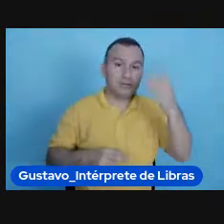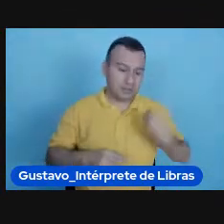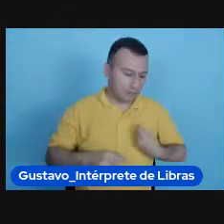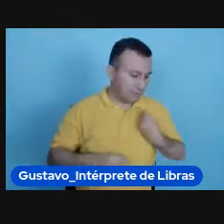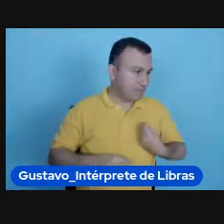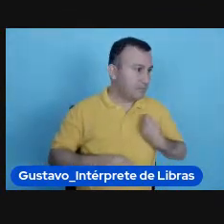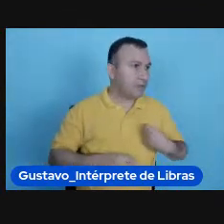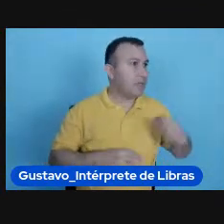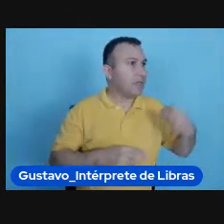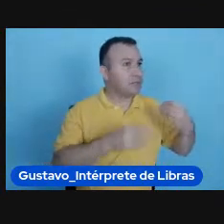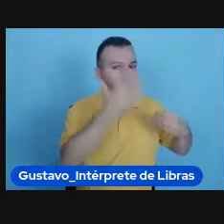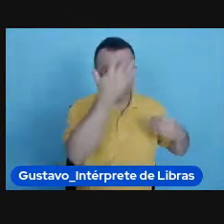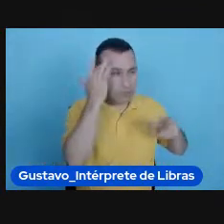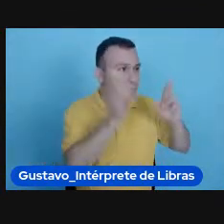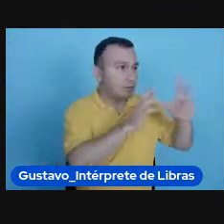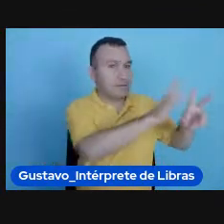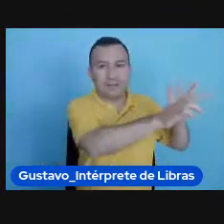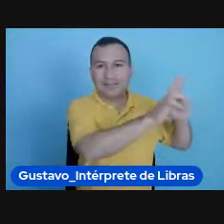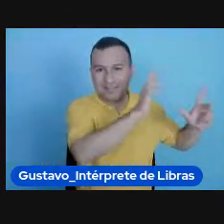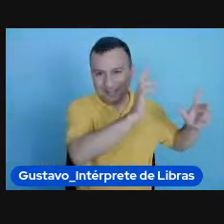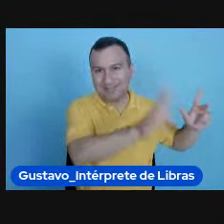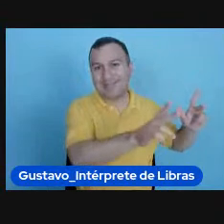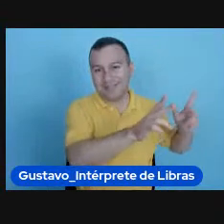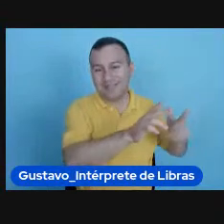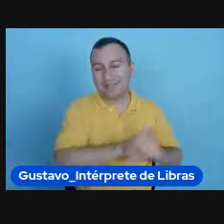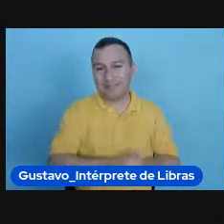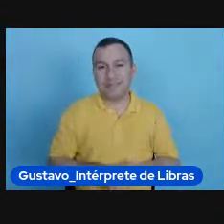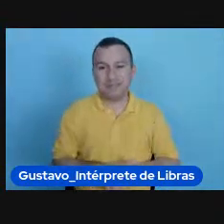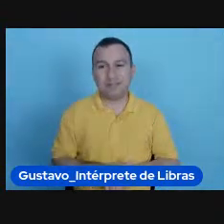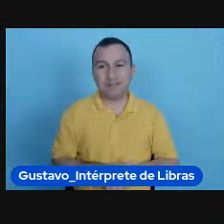que ou eu me desenvolvo ou eu...